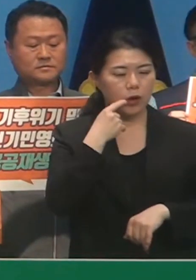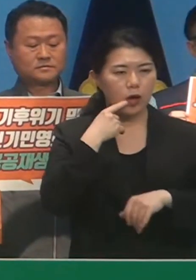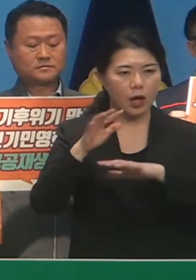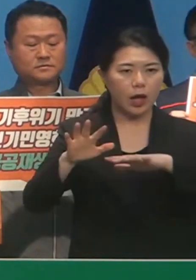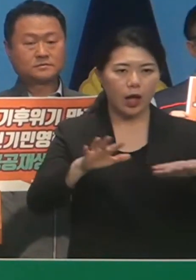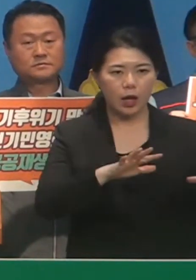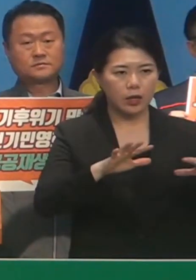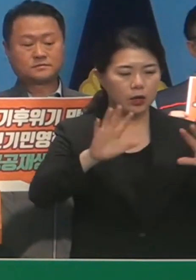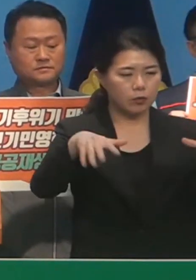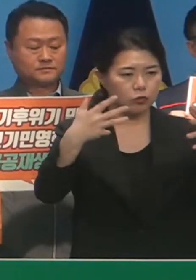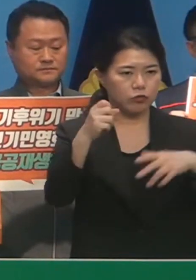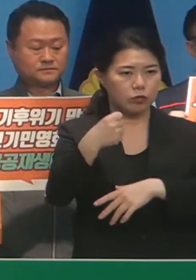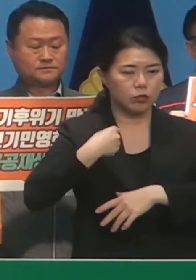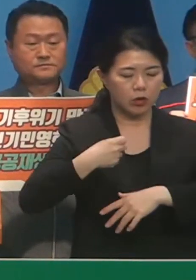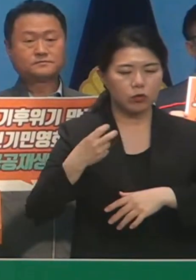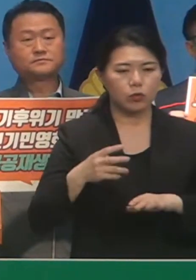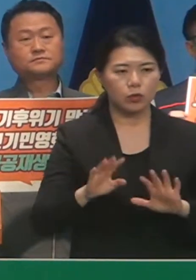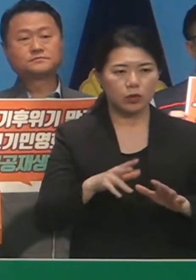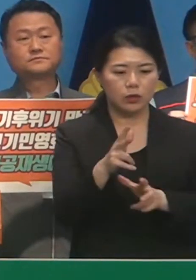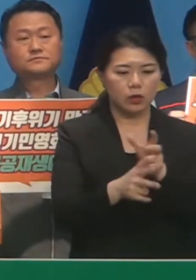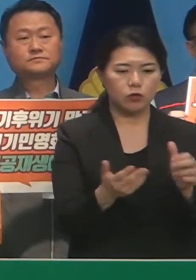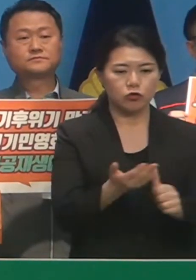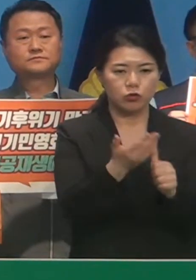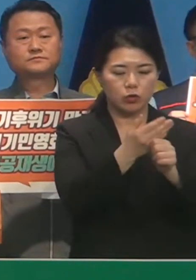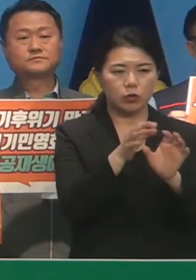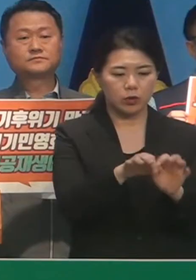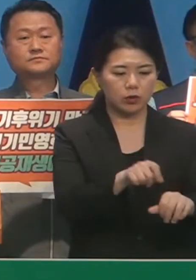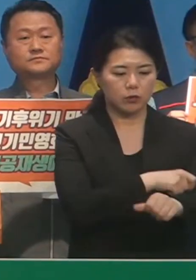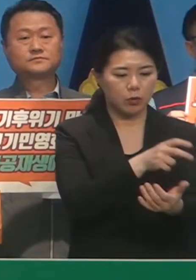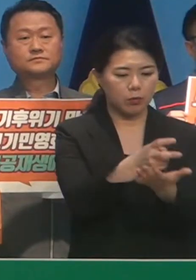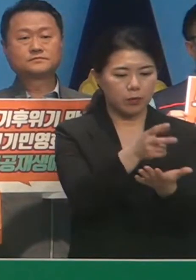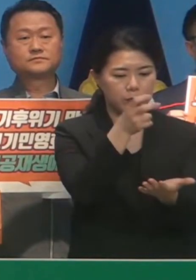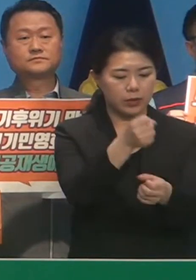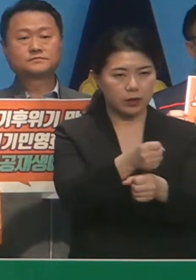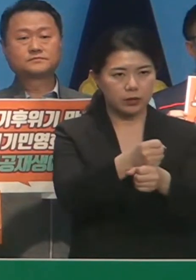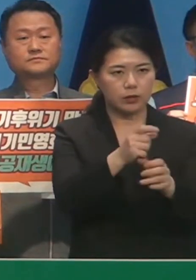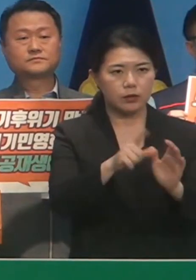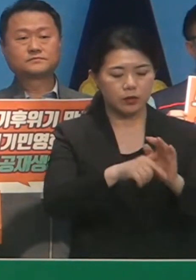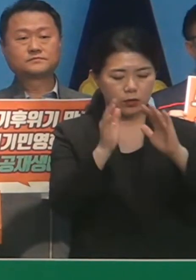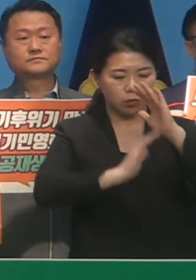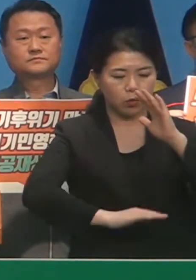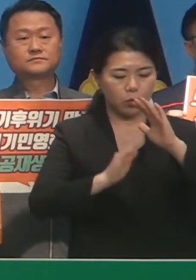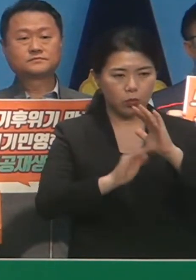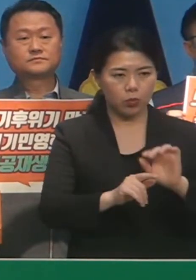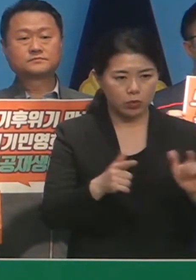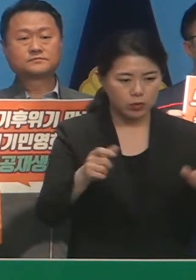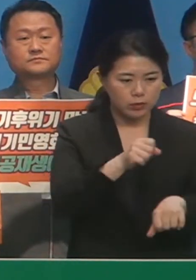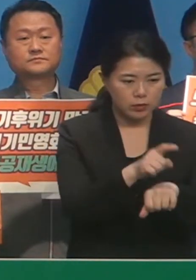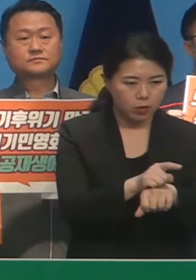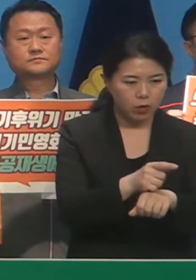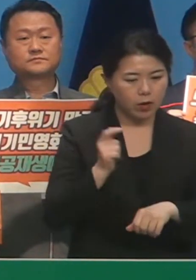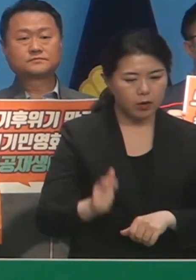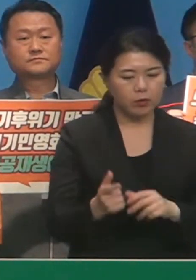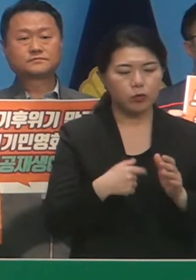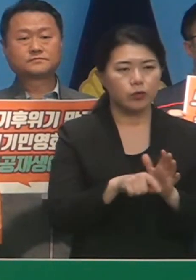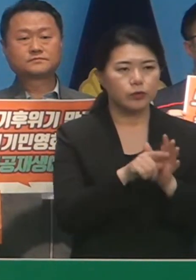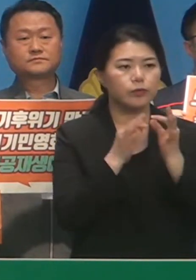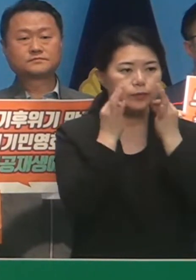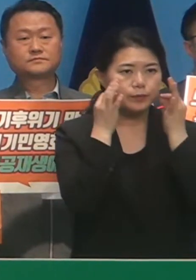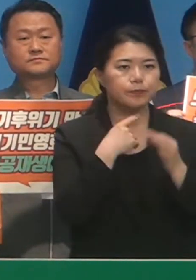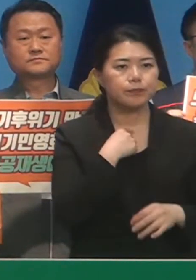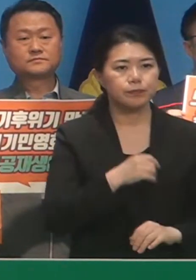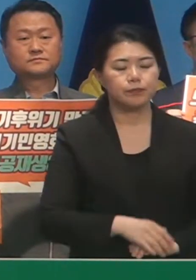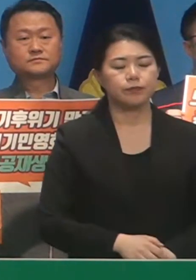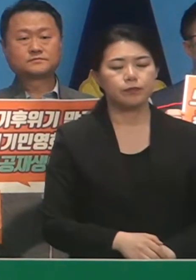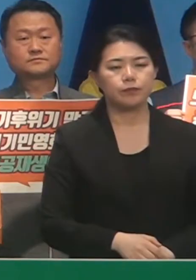보건 촉진 및 산업 육성에 관한 특별법의 제정 과정에서 공공 요소 강화를 위해 많은 노력을 기울인 바